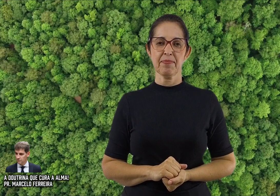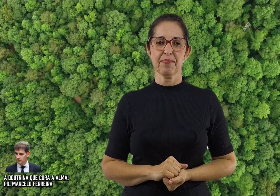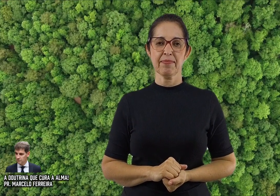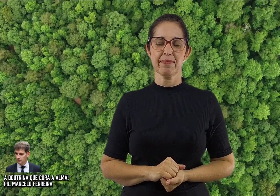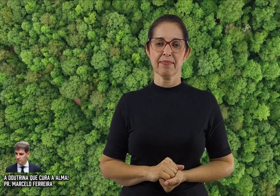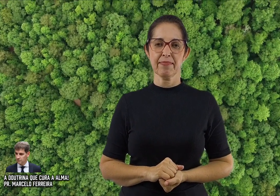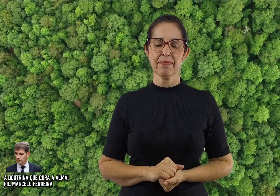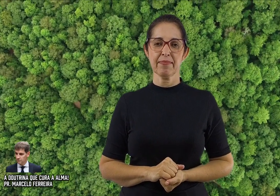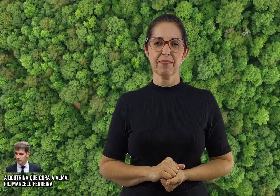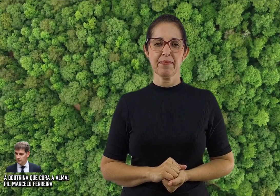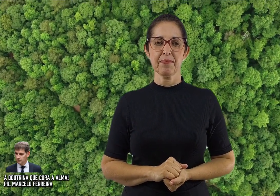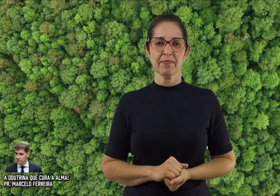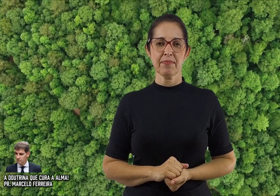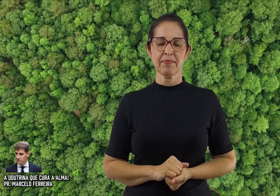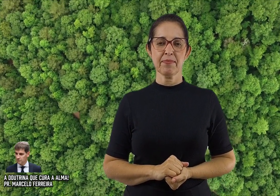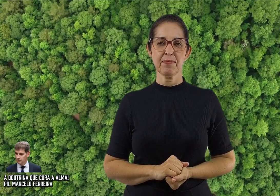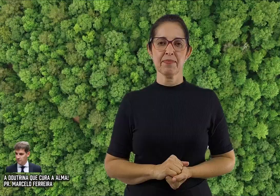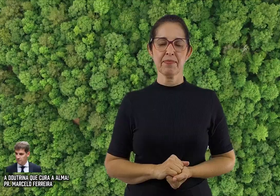1.